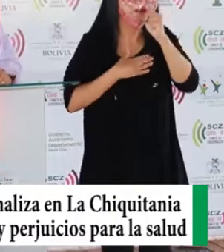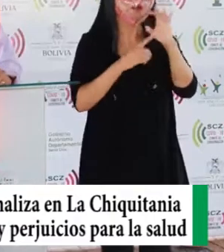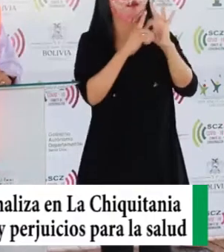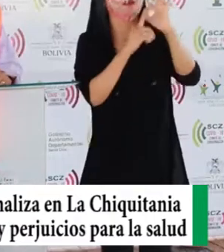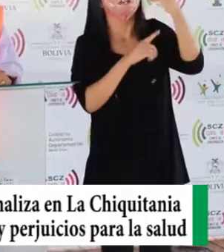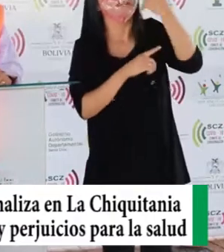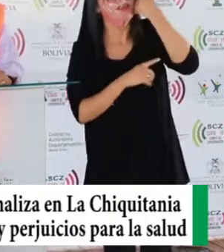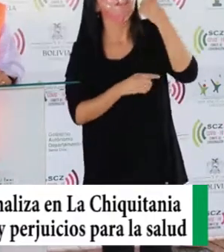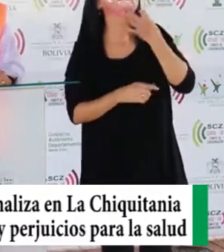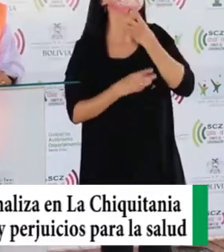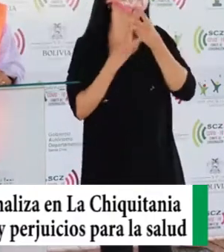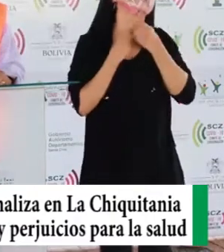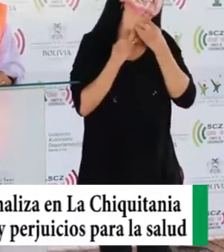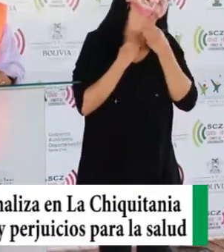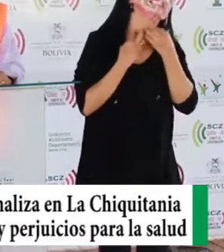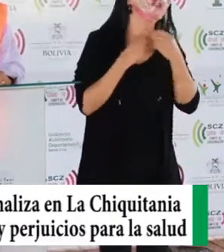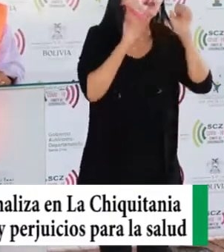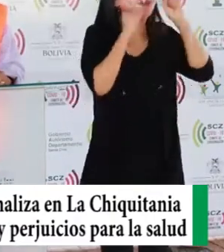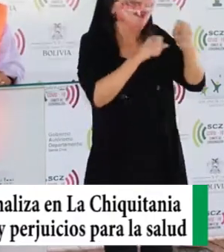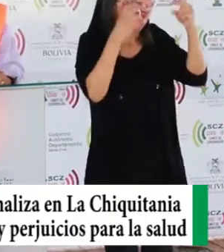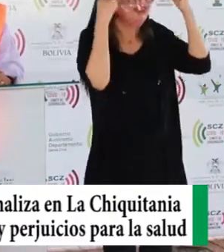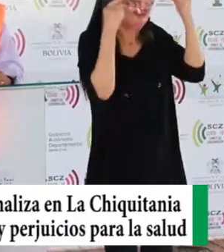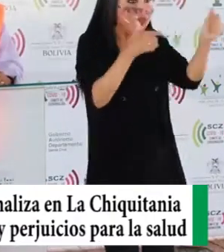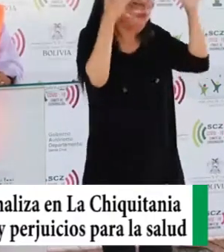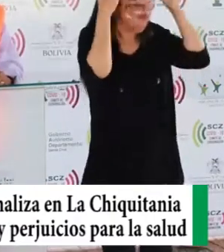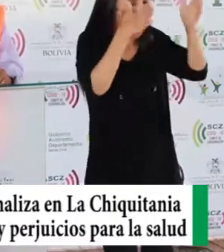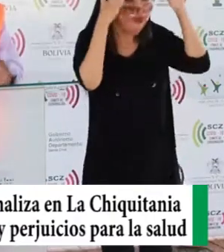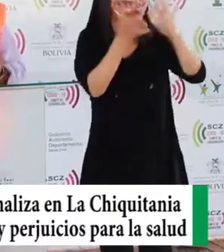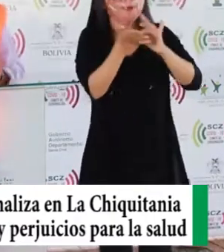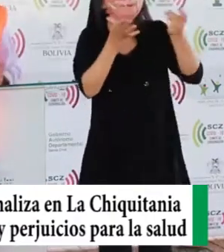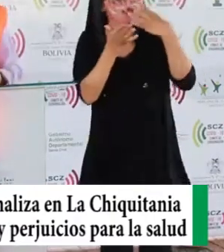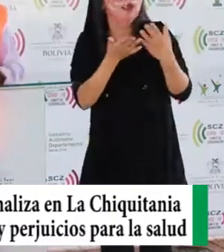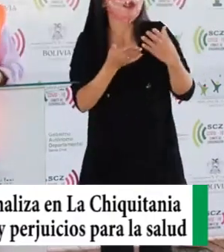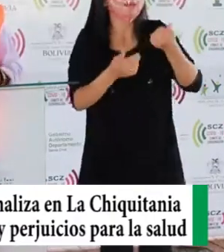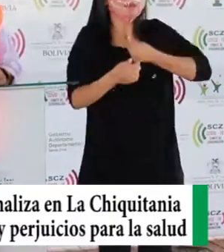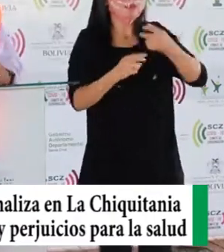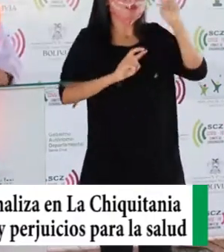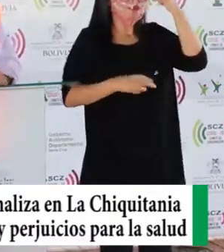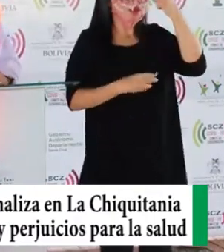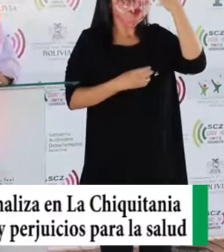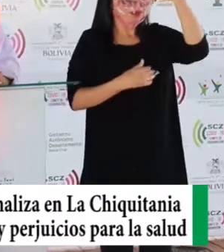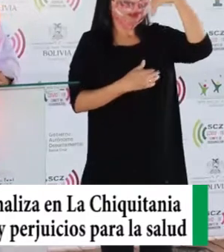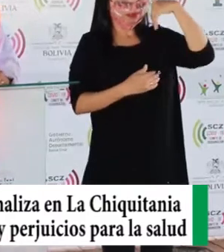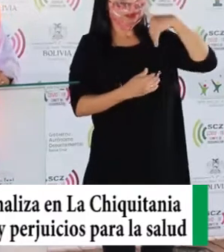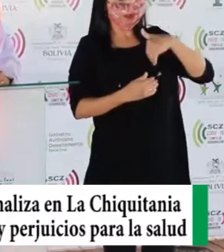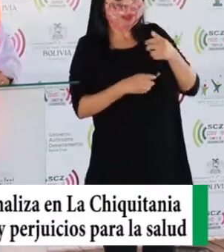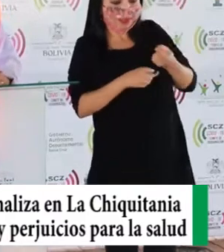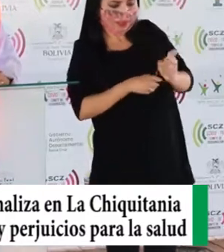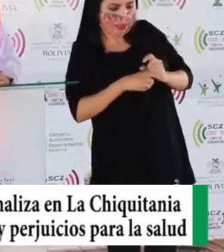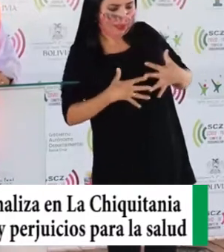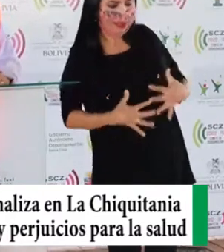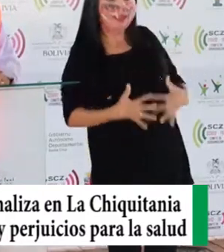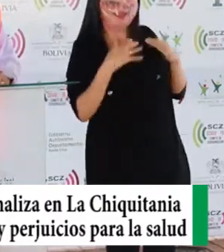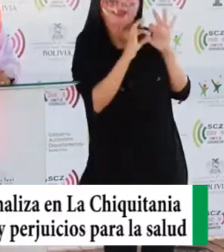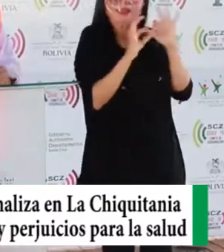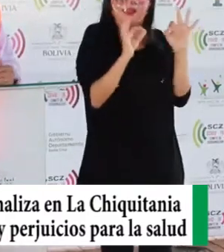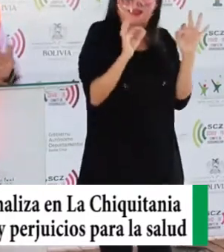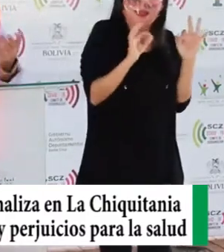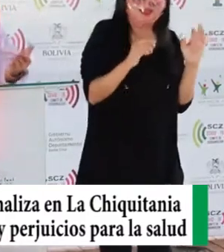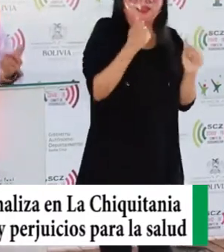de picazón de garganta, que ellos pueden hacerse atender, se los medica y el virus no llega a dañar órganos vitales ni se pone en